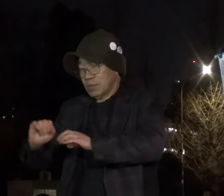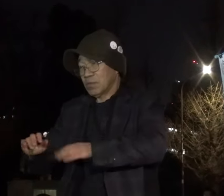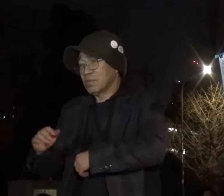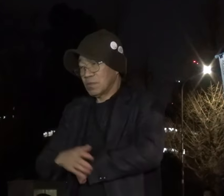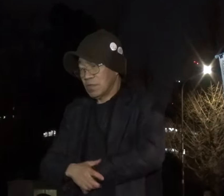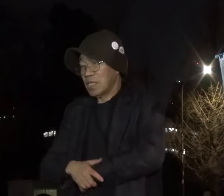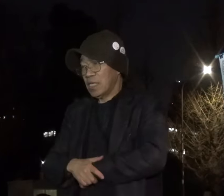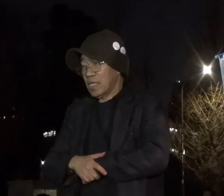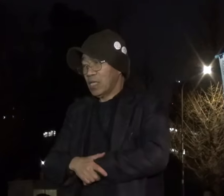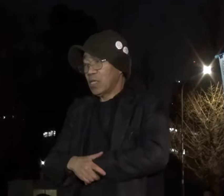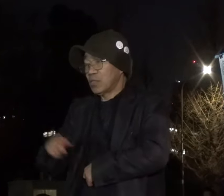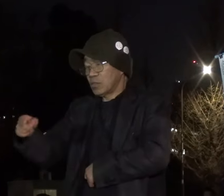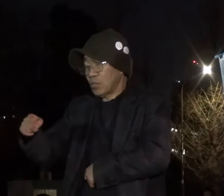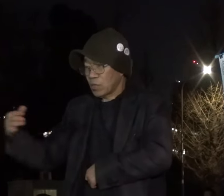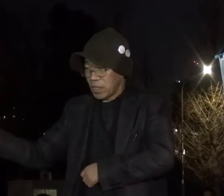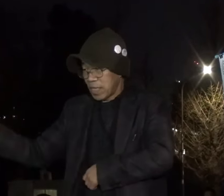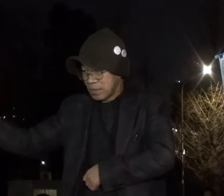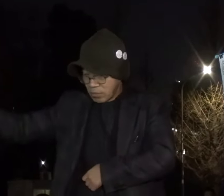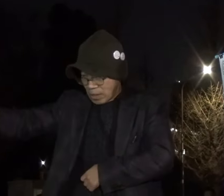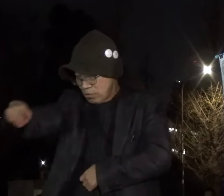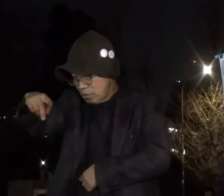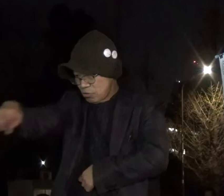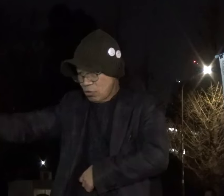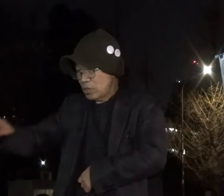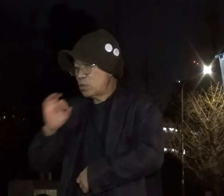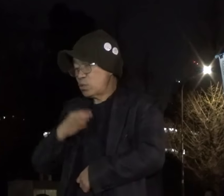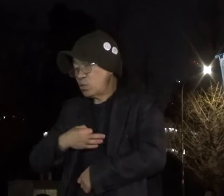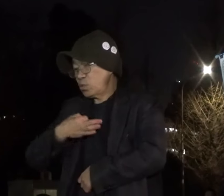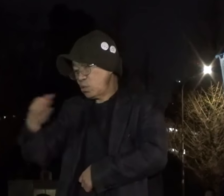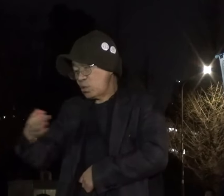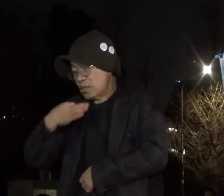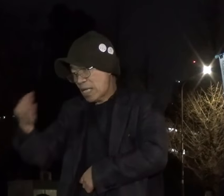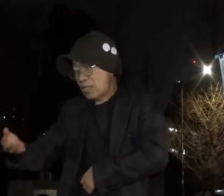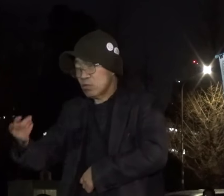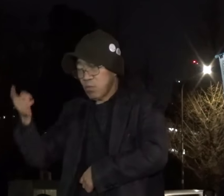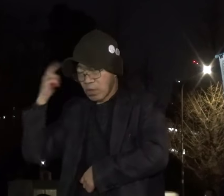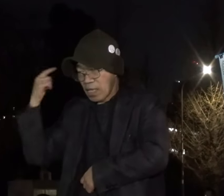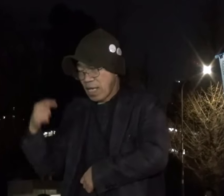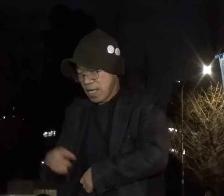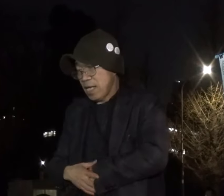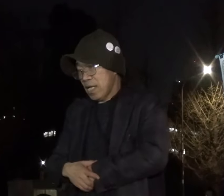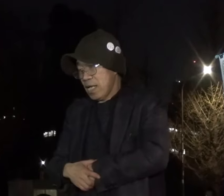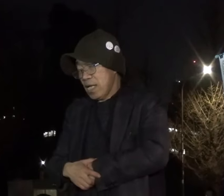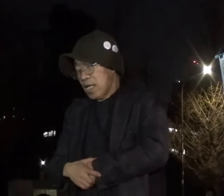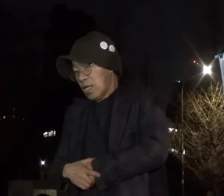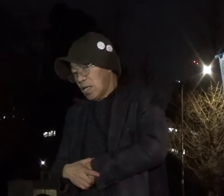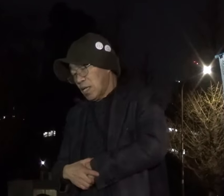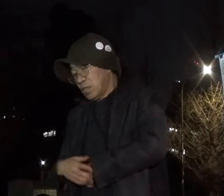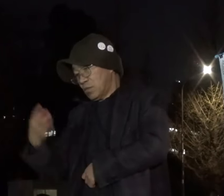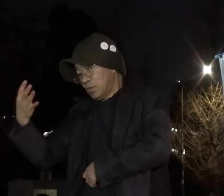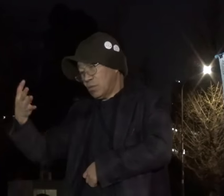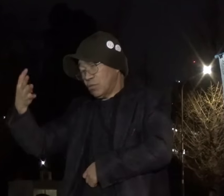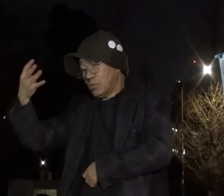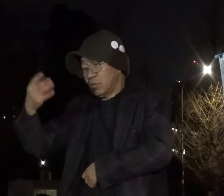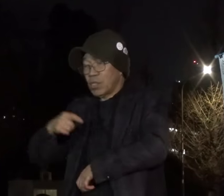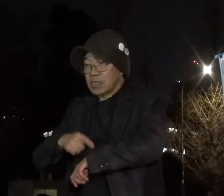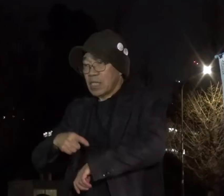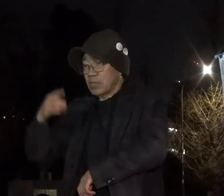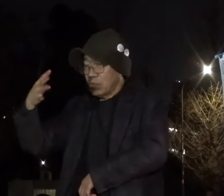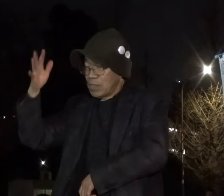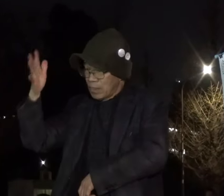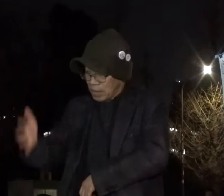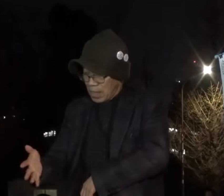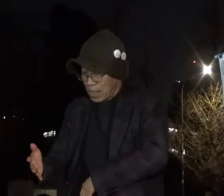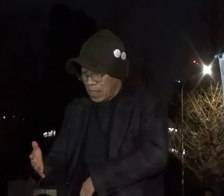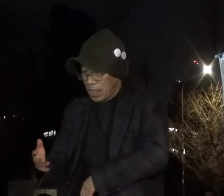と思って、先週から始めました。で、今日も、家を少し早めに出まして、4時半頃から、ずっとや